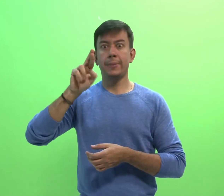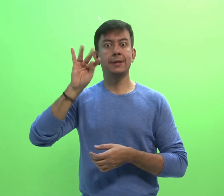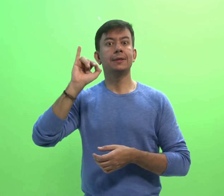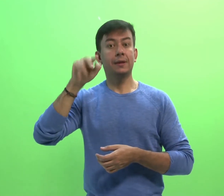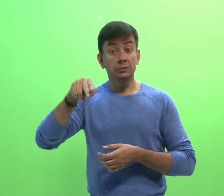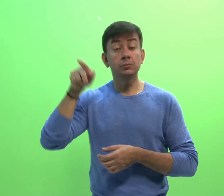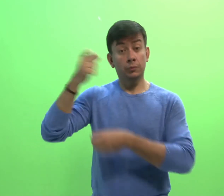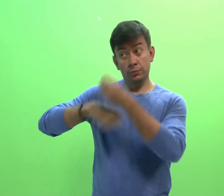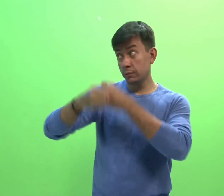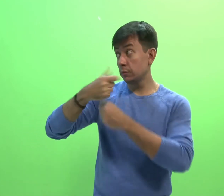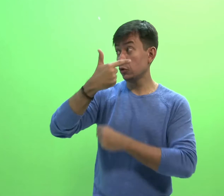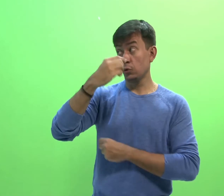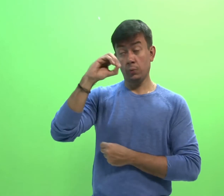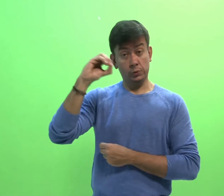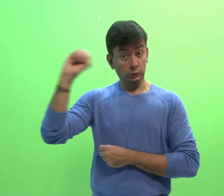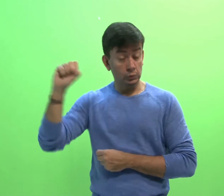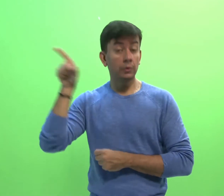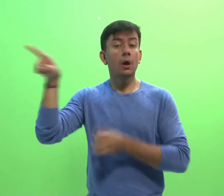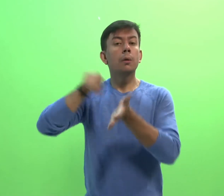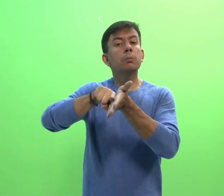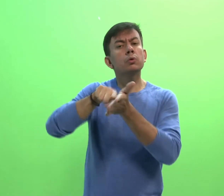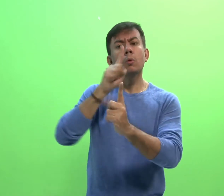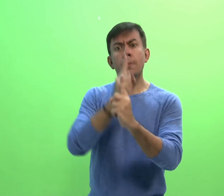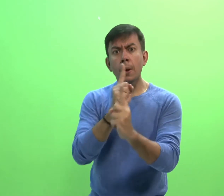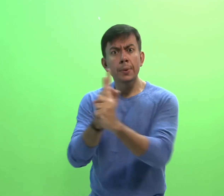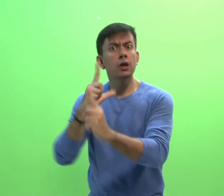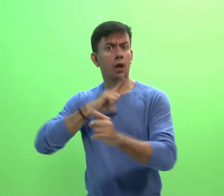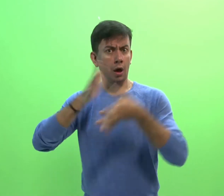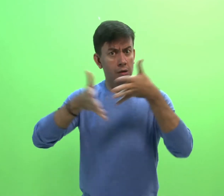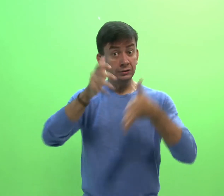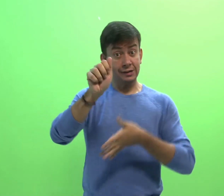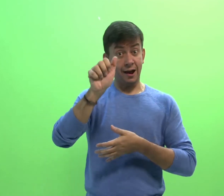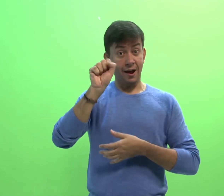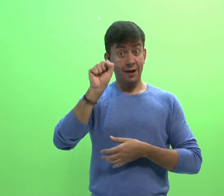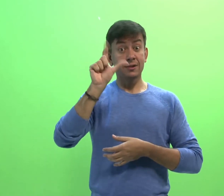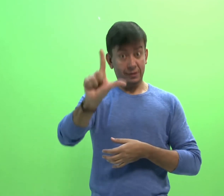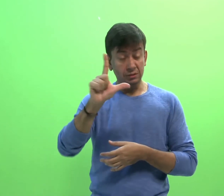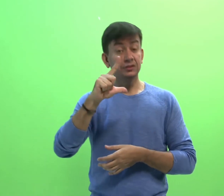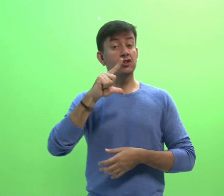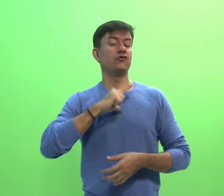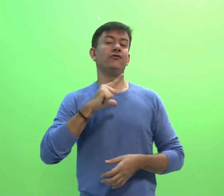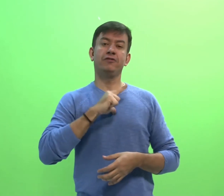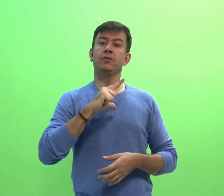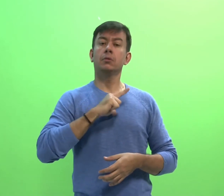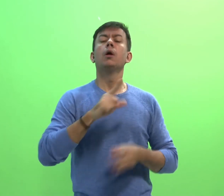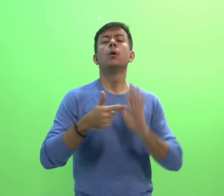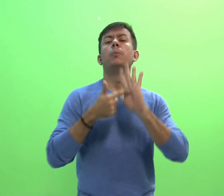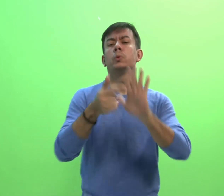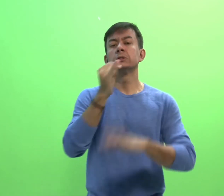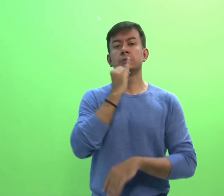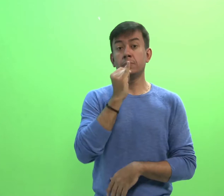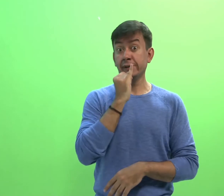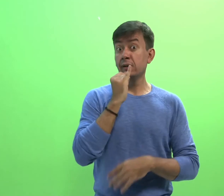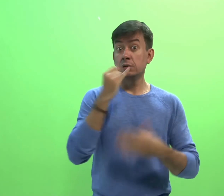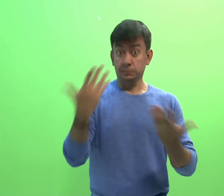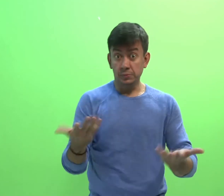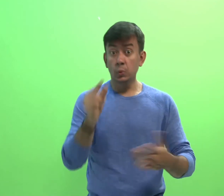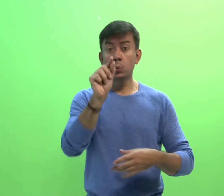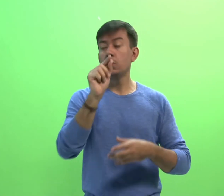e Lilio Martin, no ano de 2000, eles pesquisaram e descobriram que na língua de sinais americana já existiam